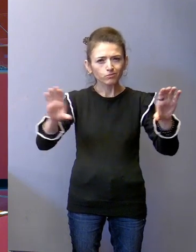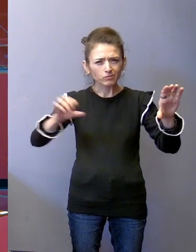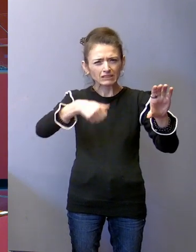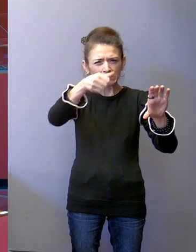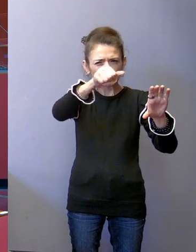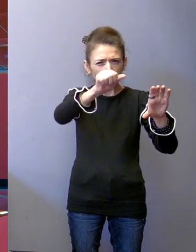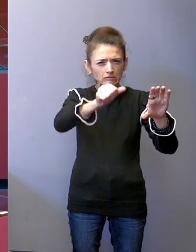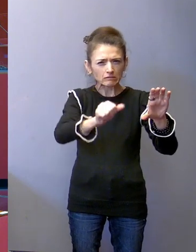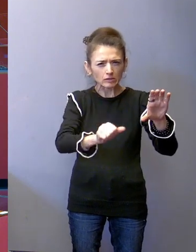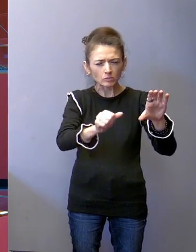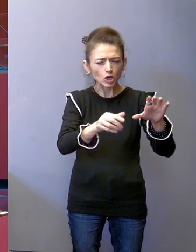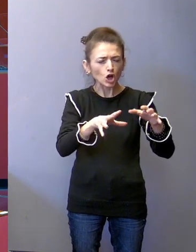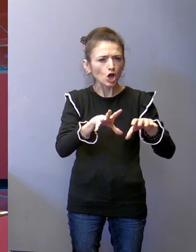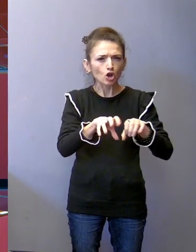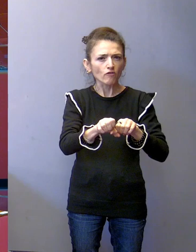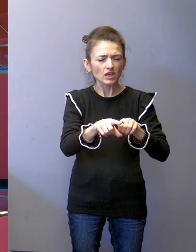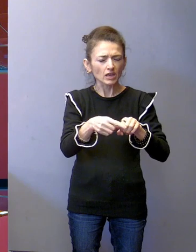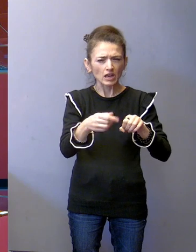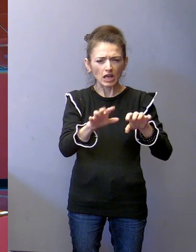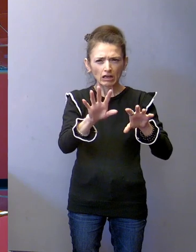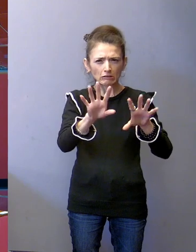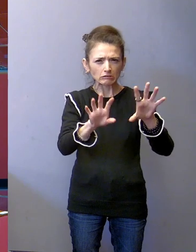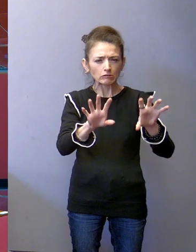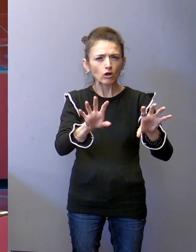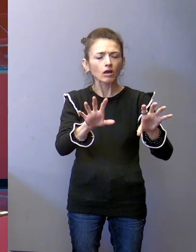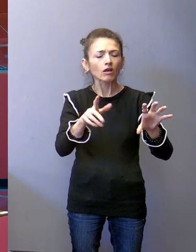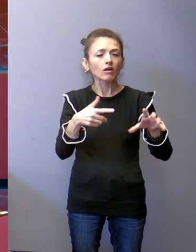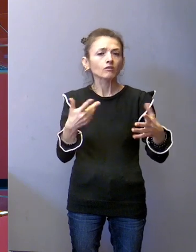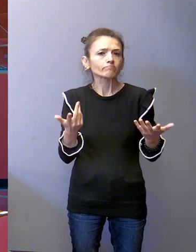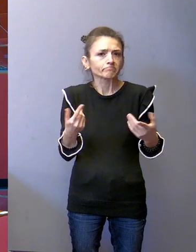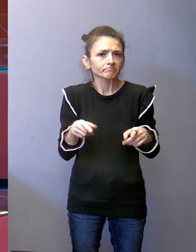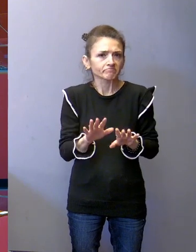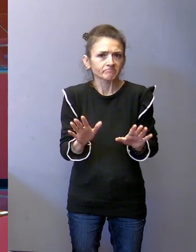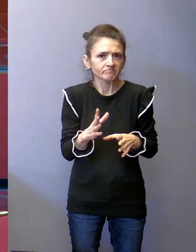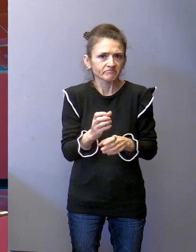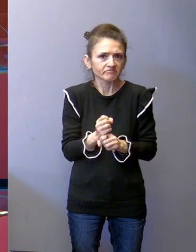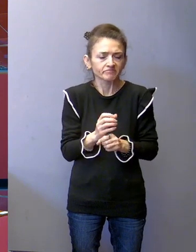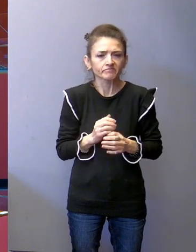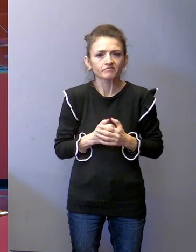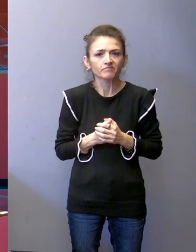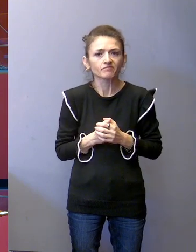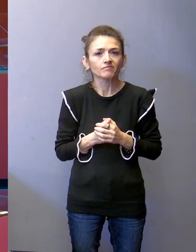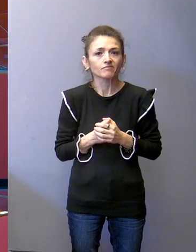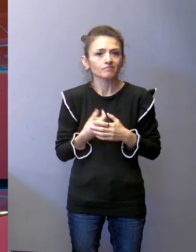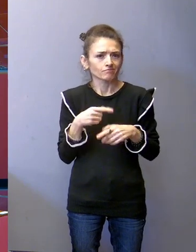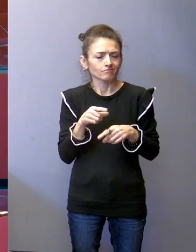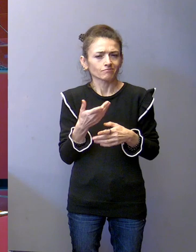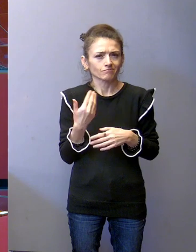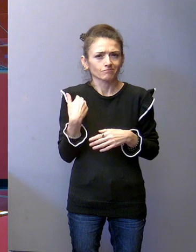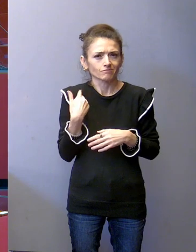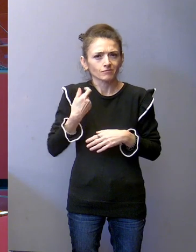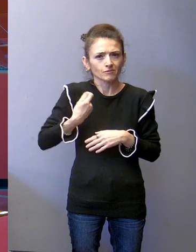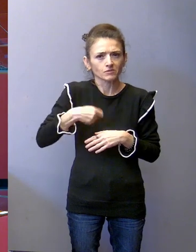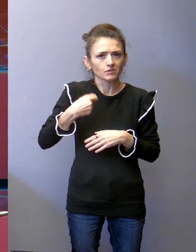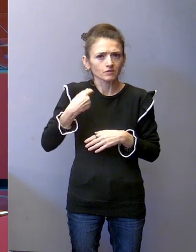più deteriorato direi che così si potrebbe riassumere questa interrogazione e il cui oggetto è stato appena esposto